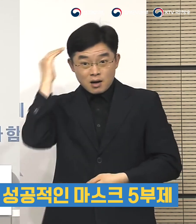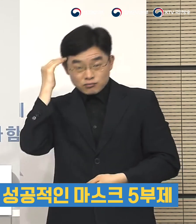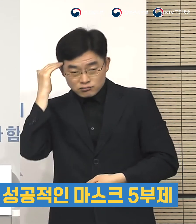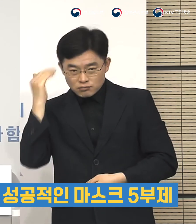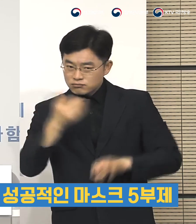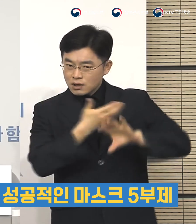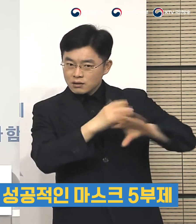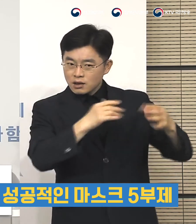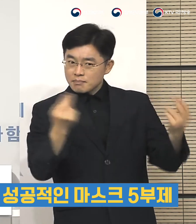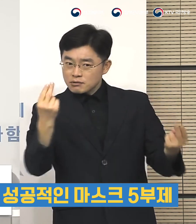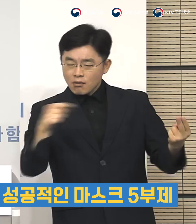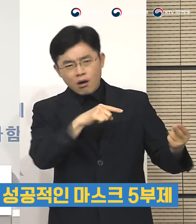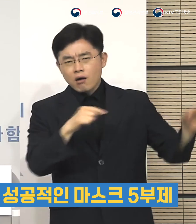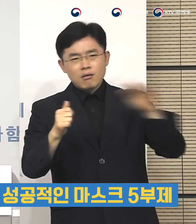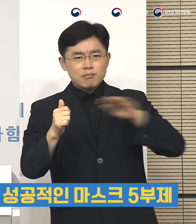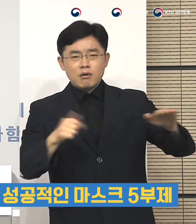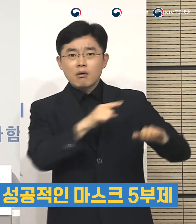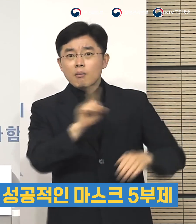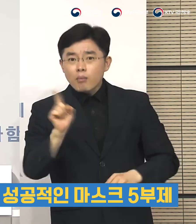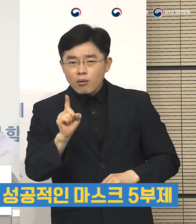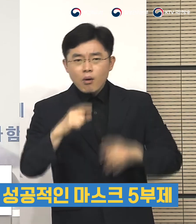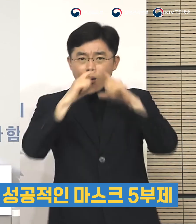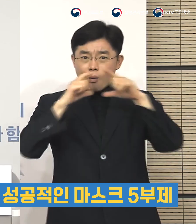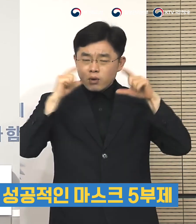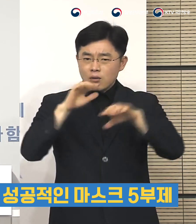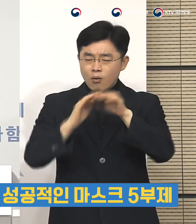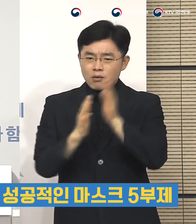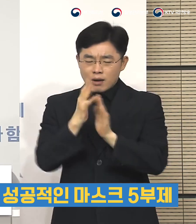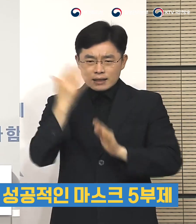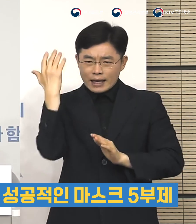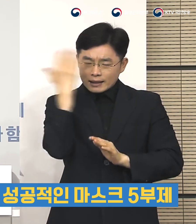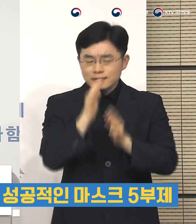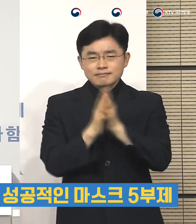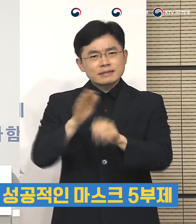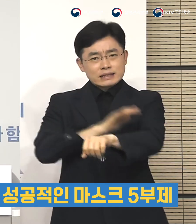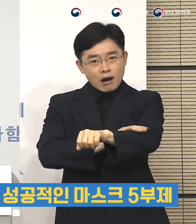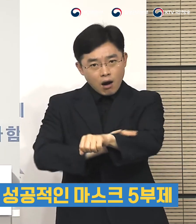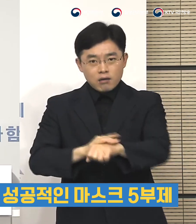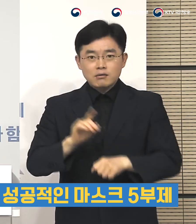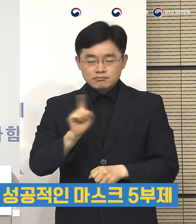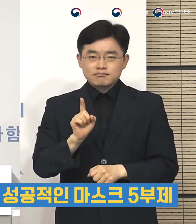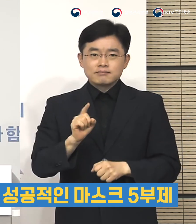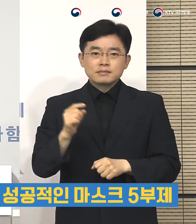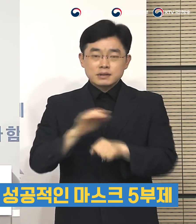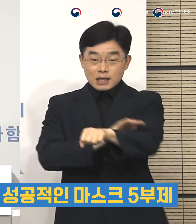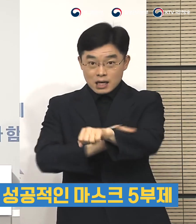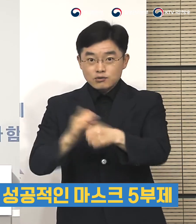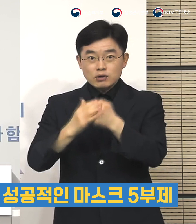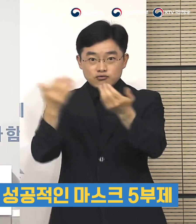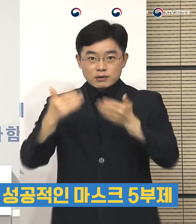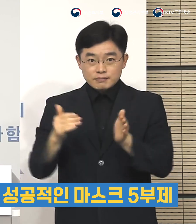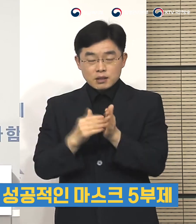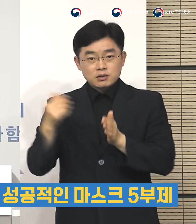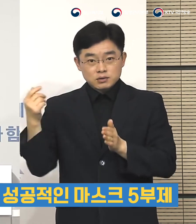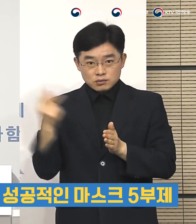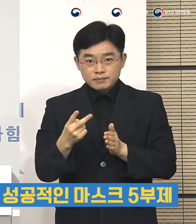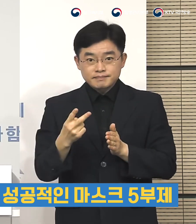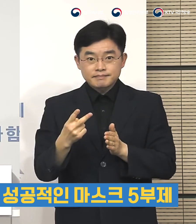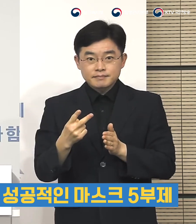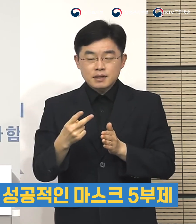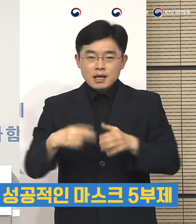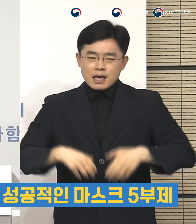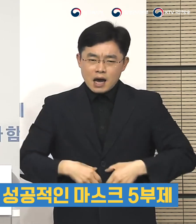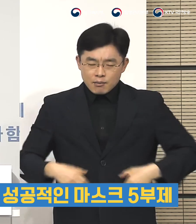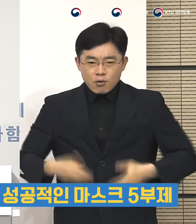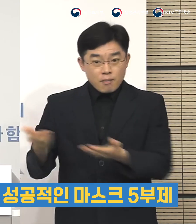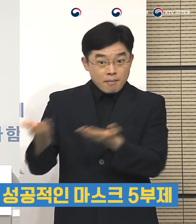손 씻기와 마스크 착용 등 개인 방역 수칙을 철저히 지켜주셨고 가족과 이웃을 생각하는